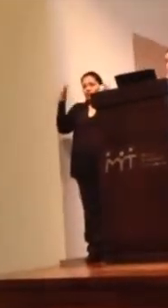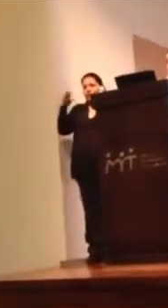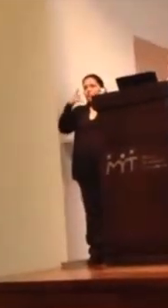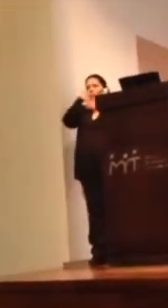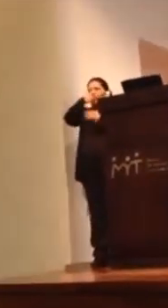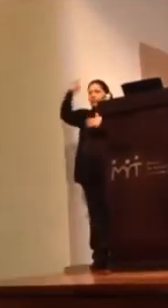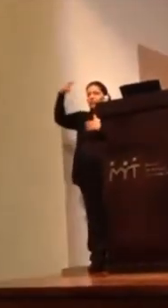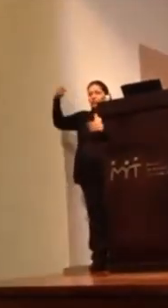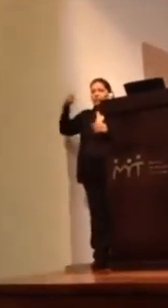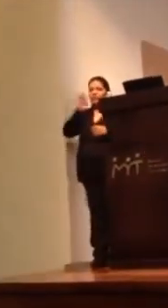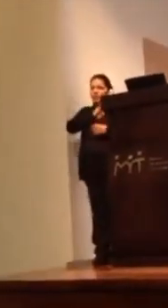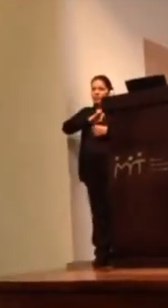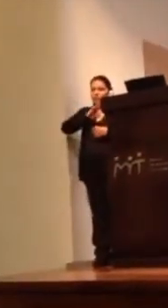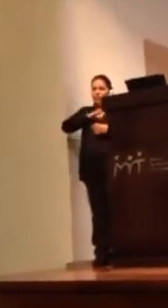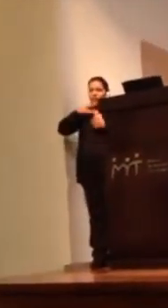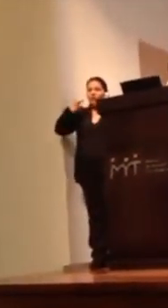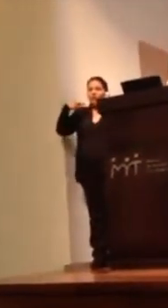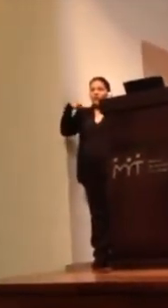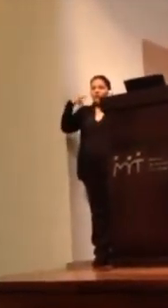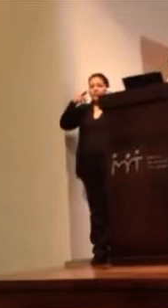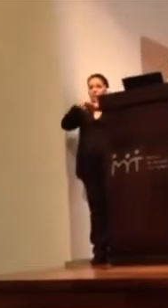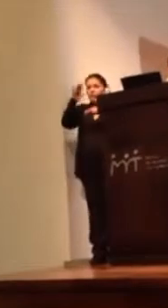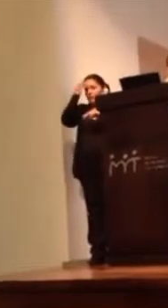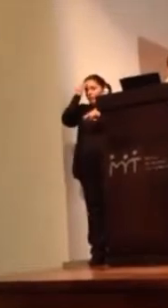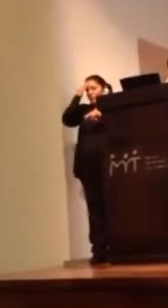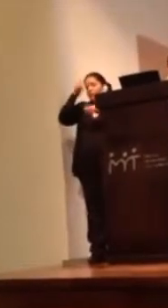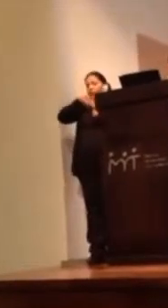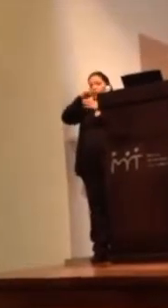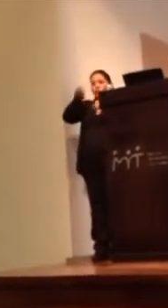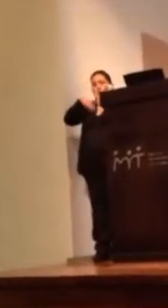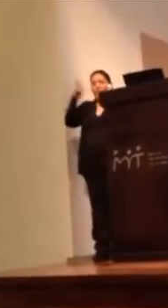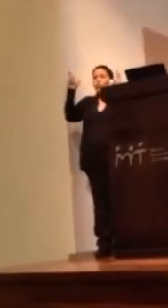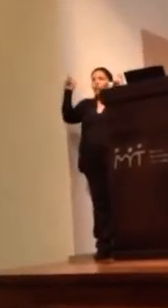de veras felicidades, que conozcamos todo esto